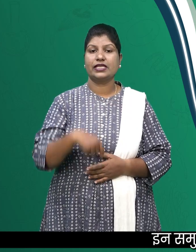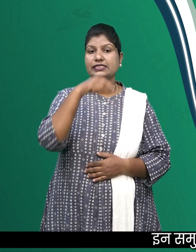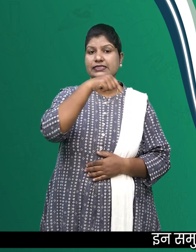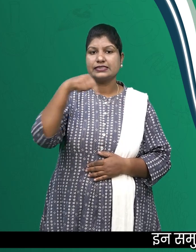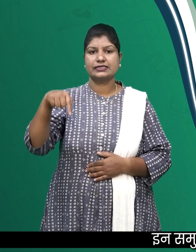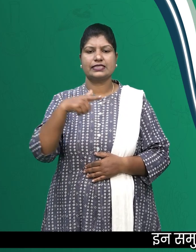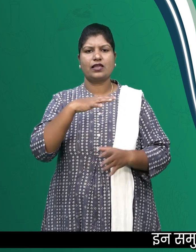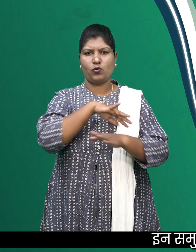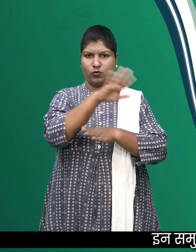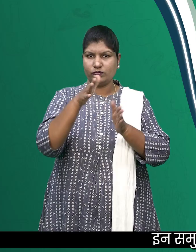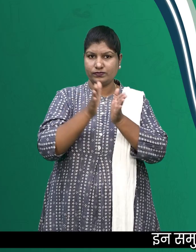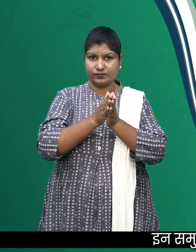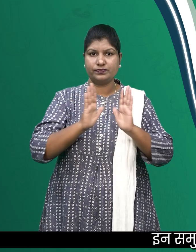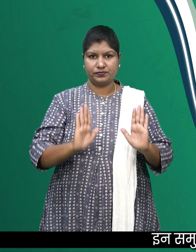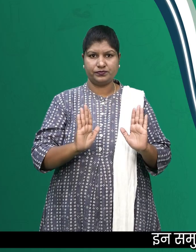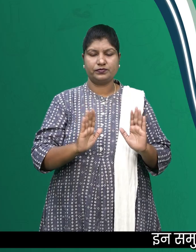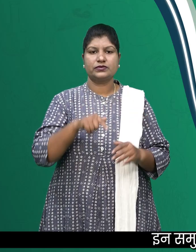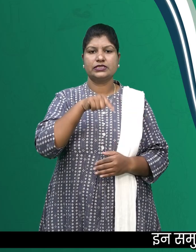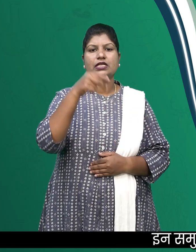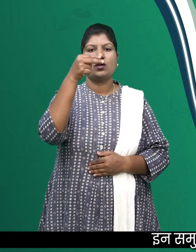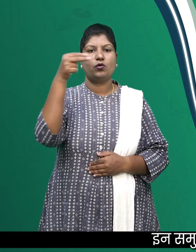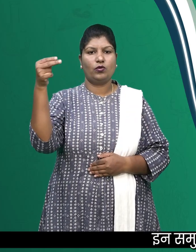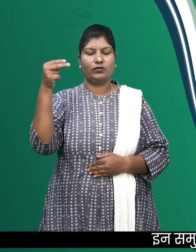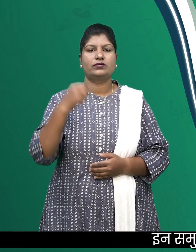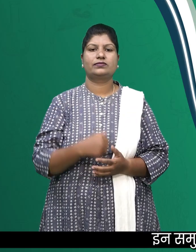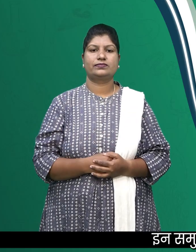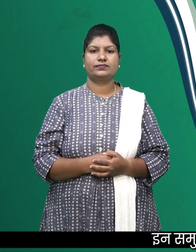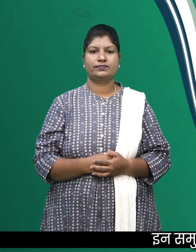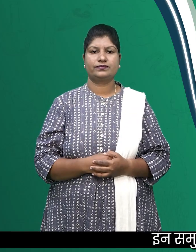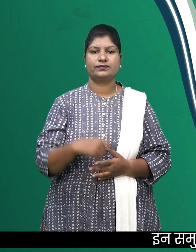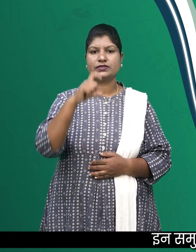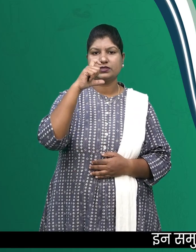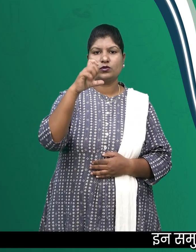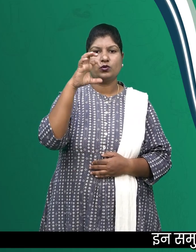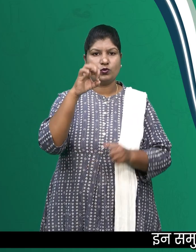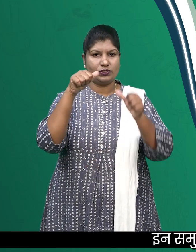इन समुच्चयों को सहपुंज कहा गया है।